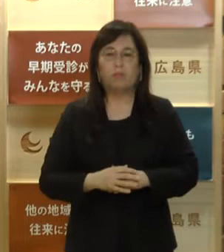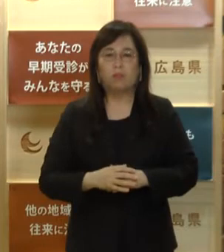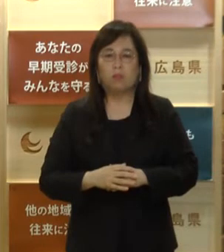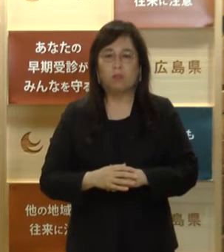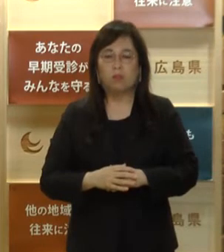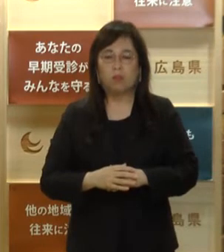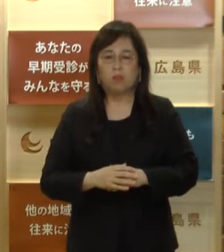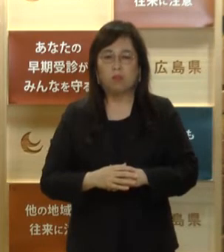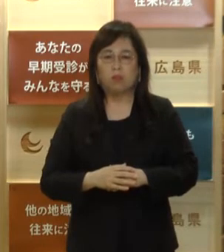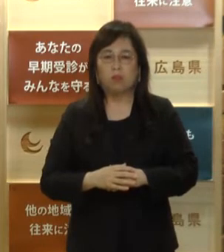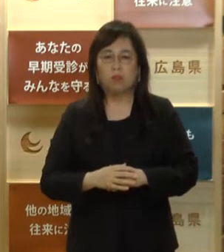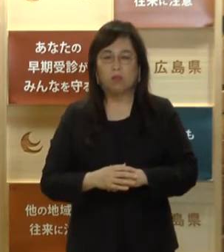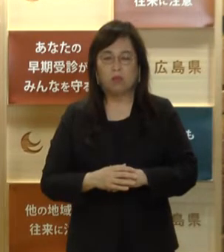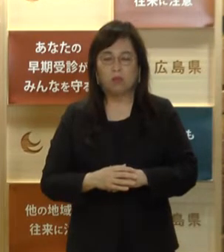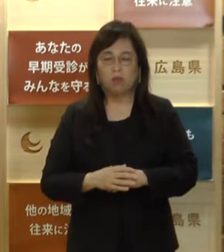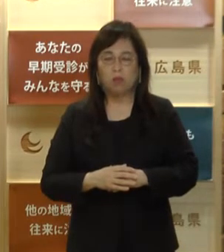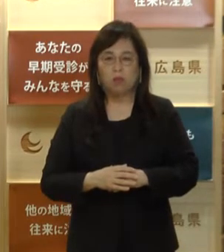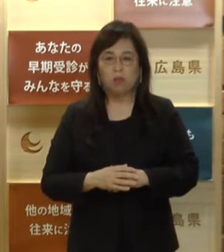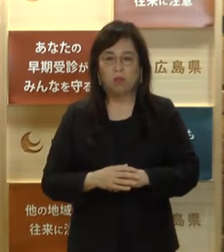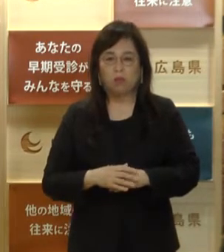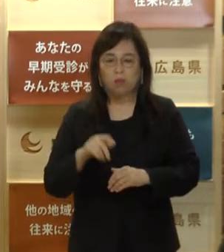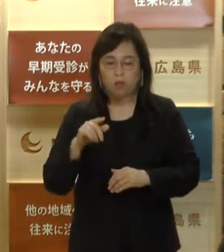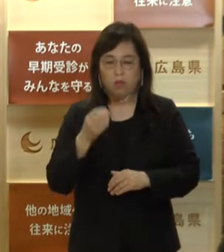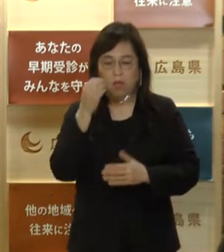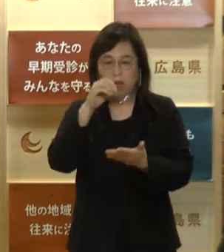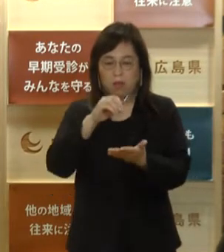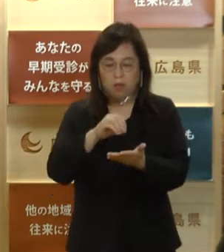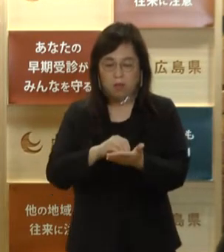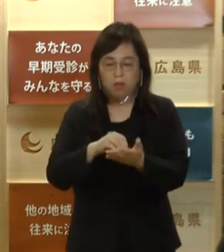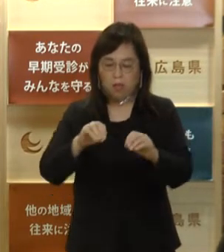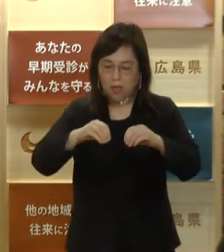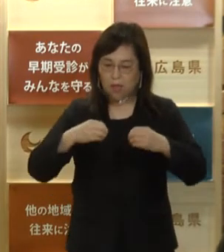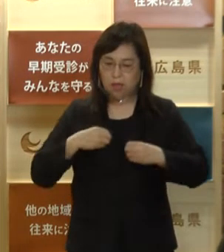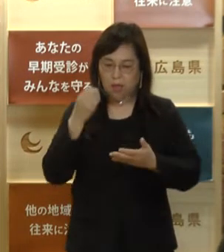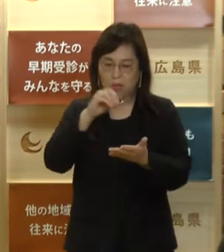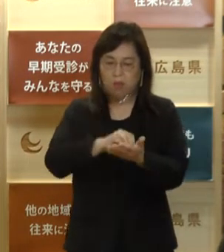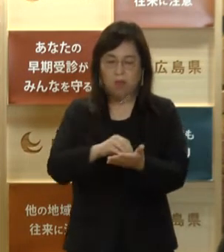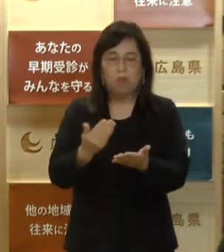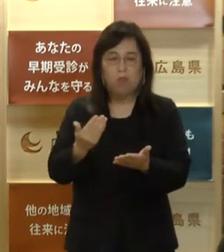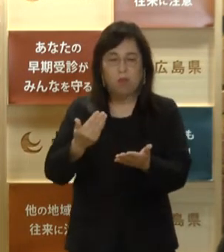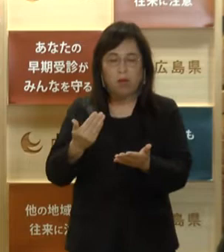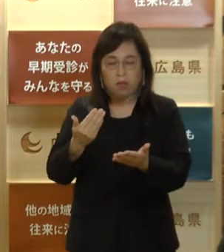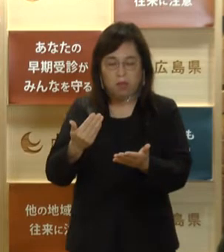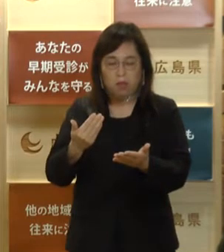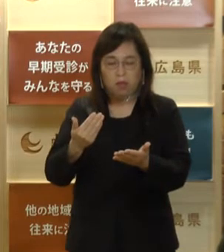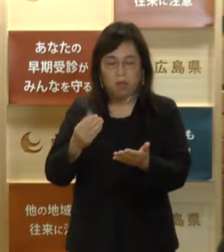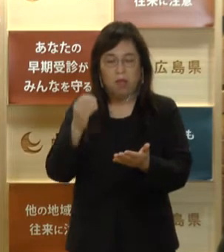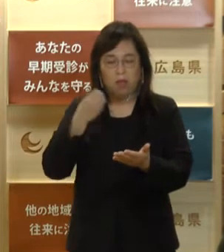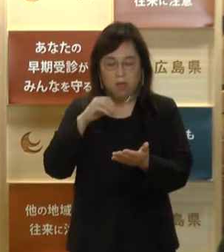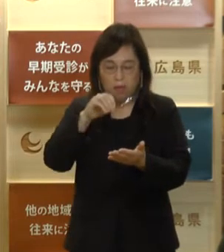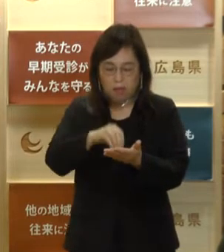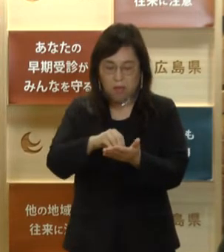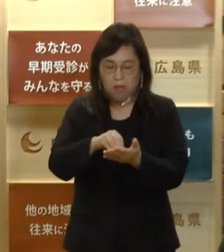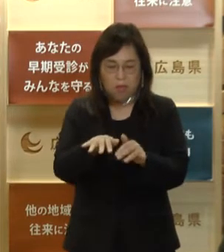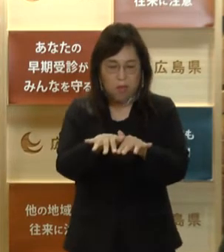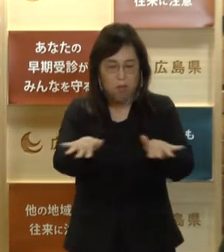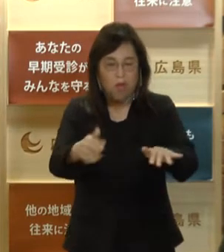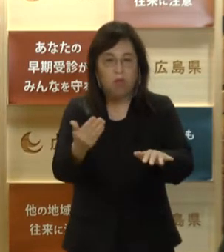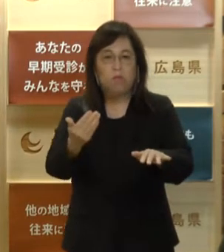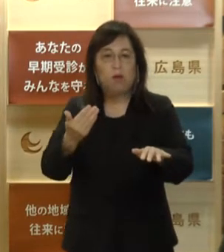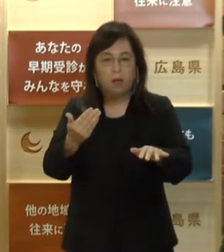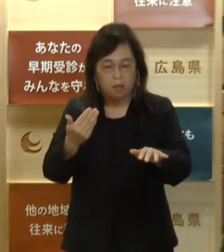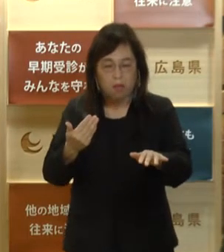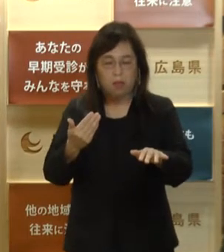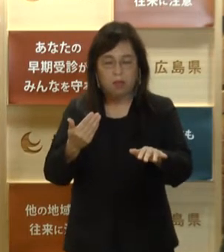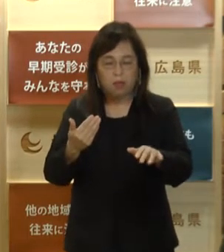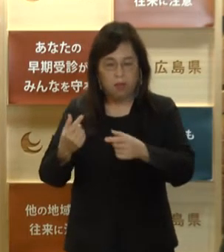本当の意味での、この積極的にですね、感染者を発見していくために、この徹底した検査を行ってい